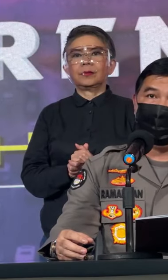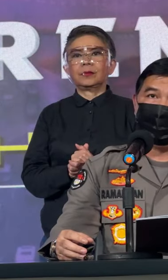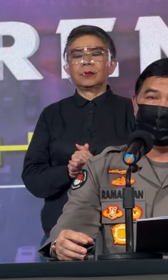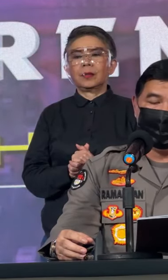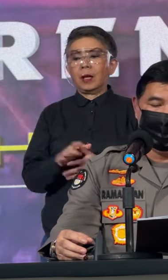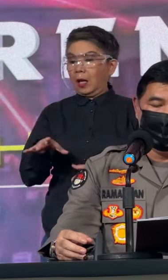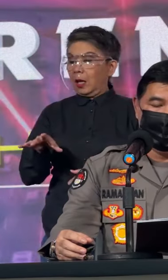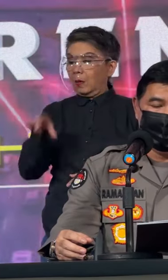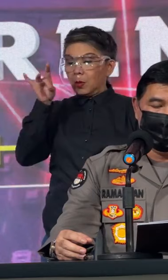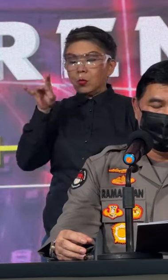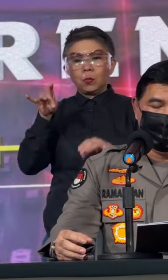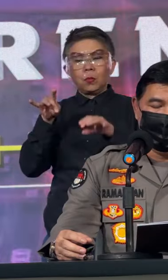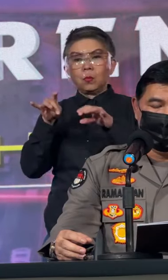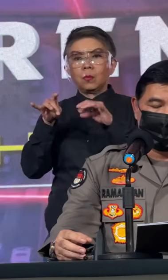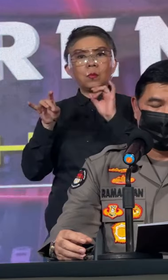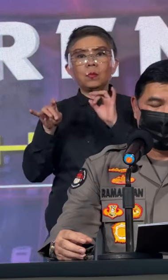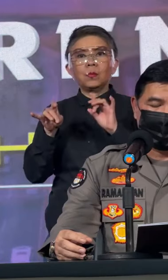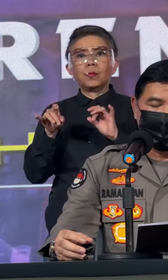penemuan